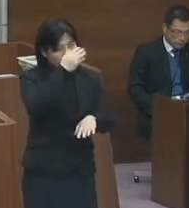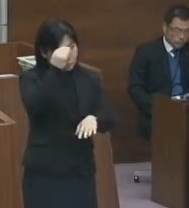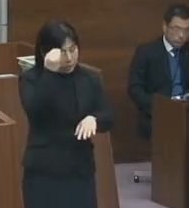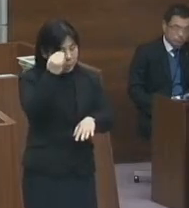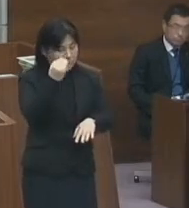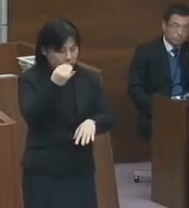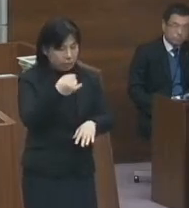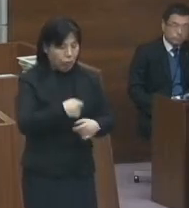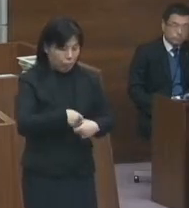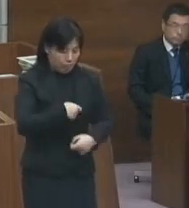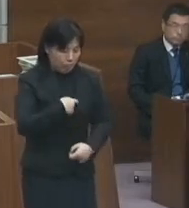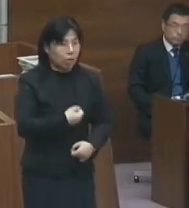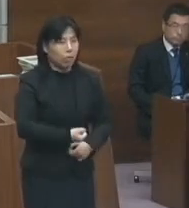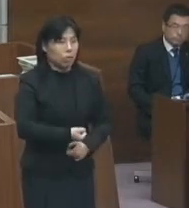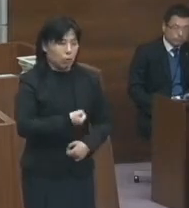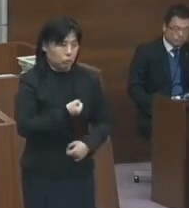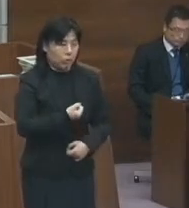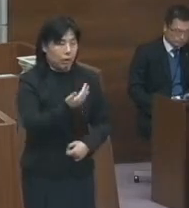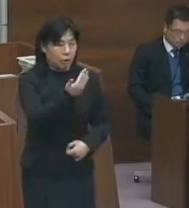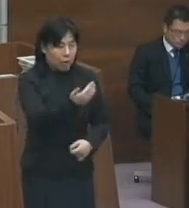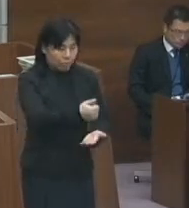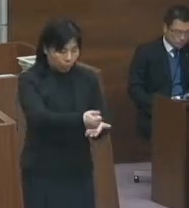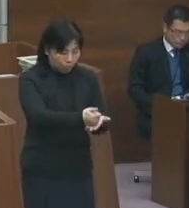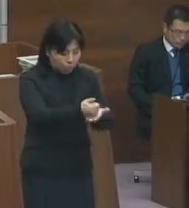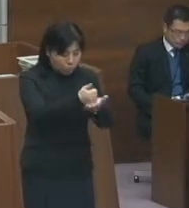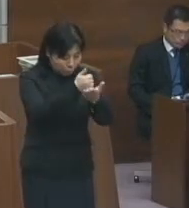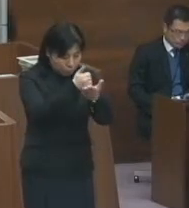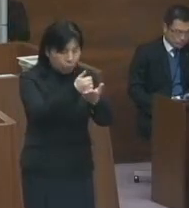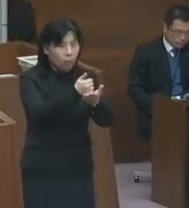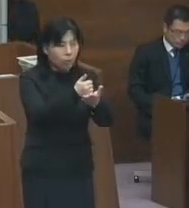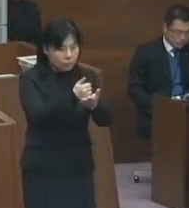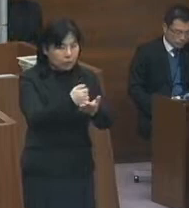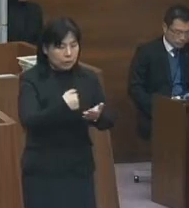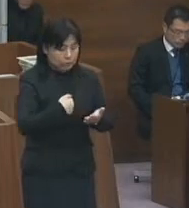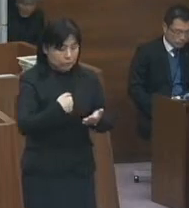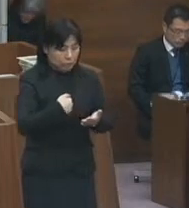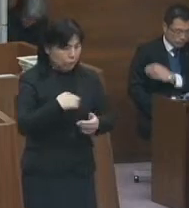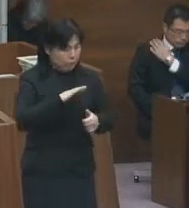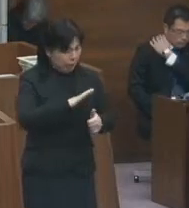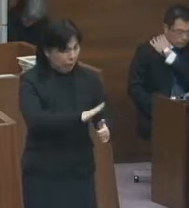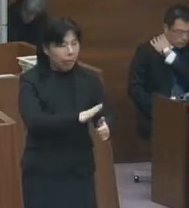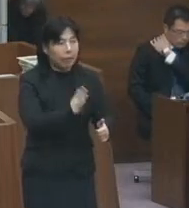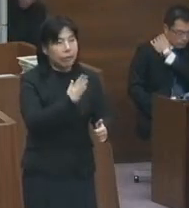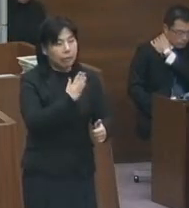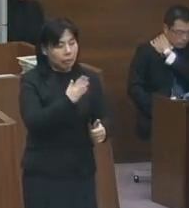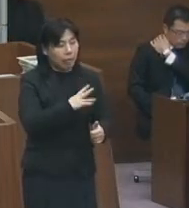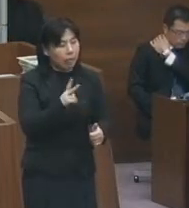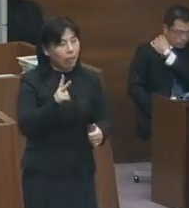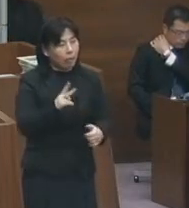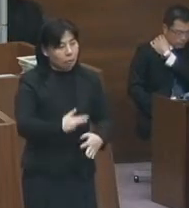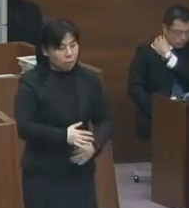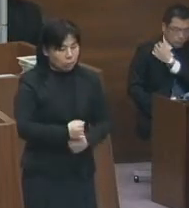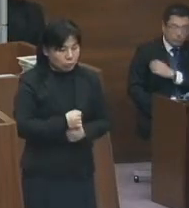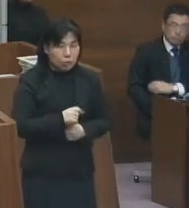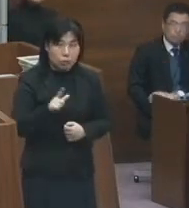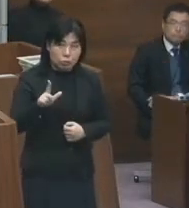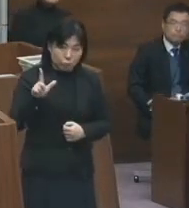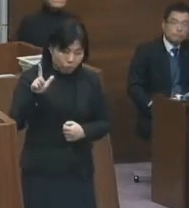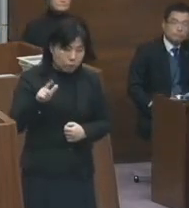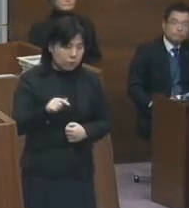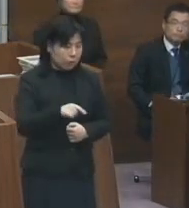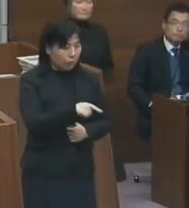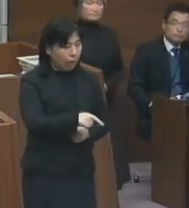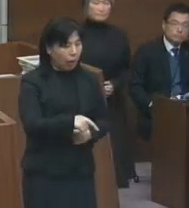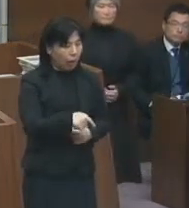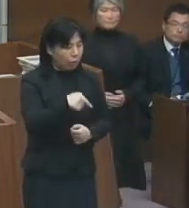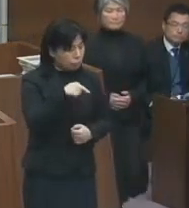って、相手を尊重いたしますとともに、ハラスメントの当事者にならないように留意し、上司、部下の立場にかかわらず、日